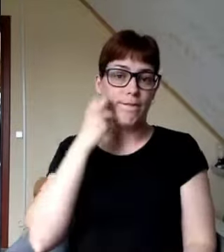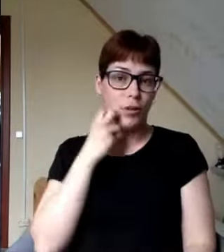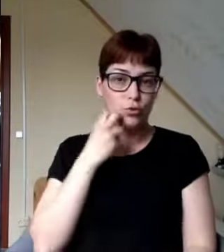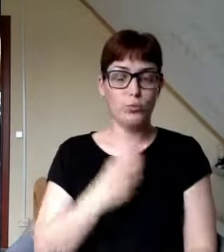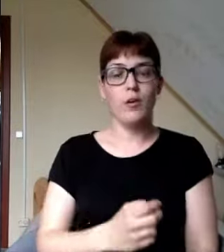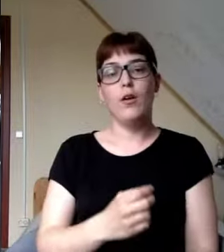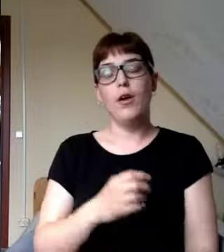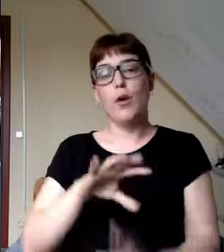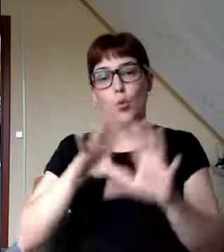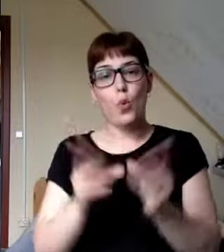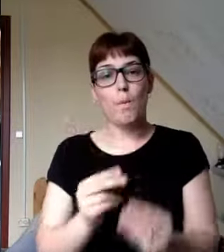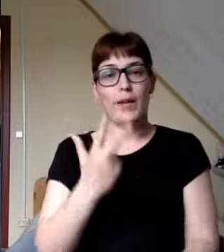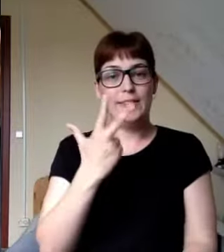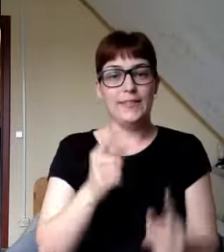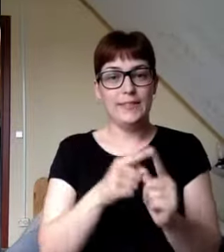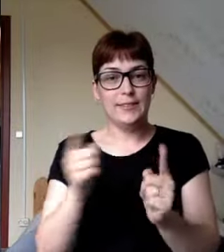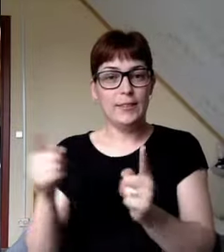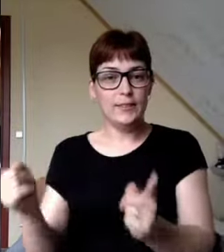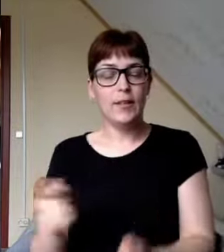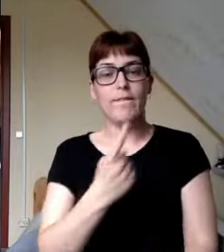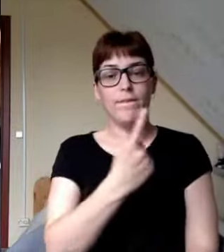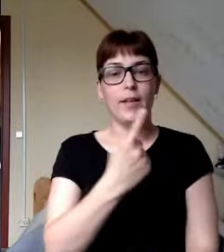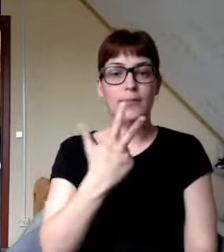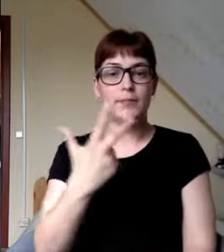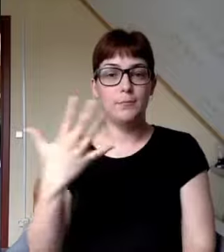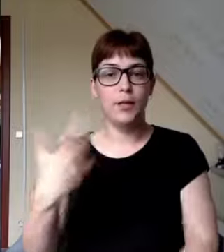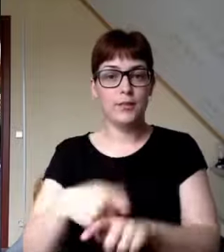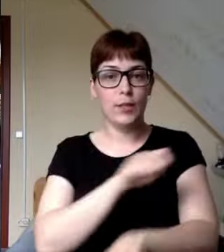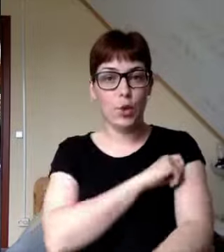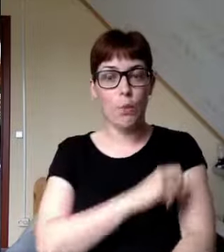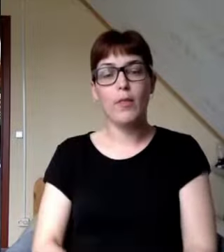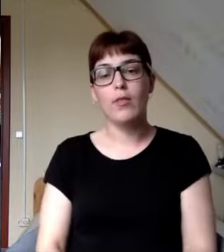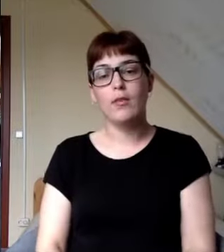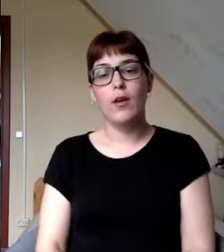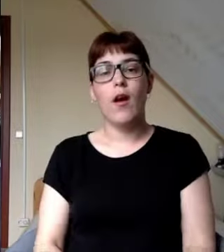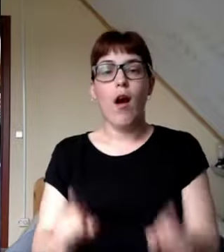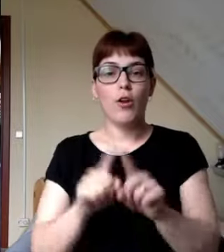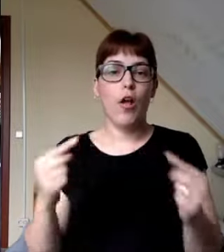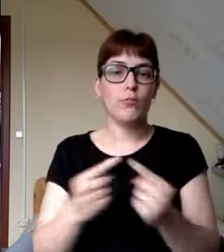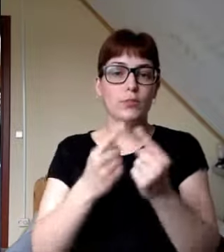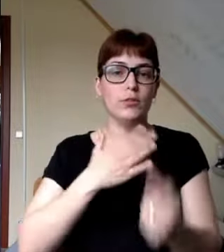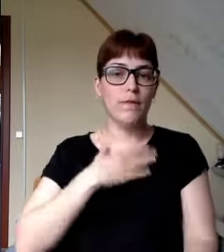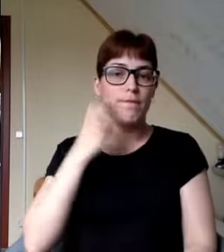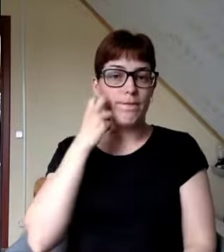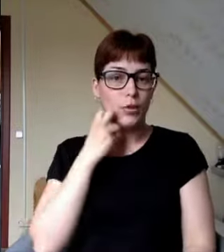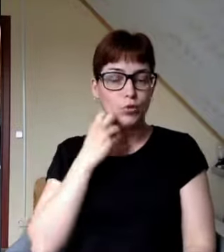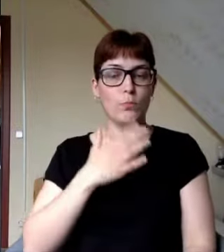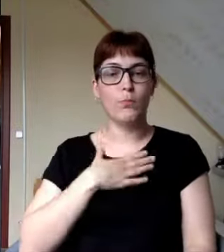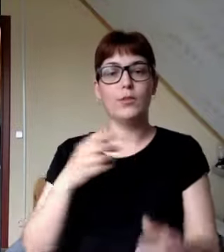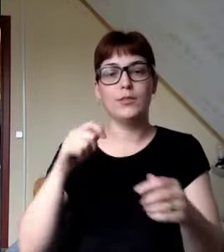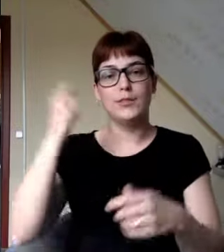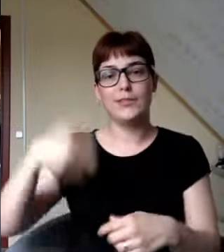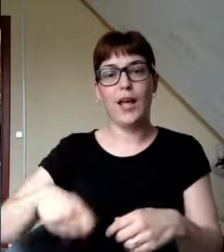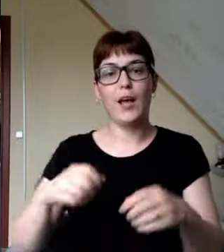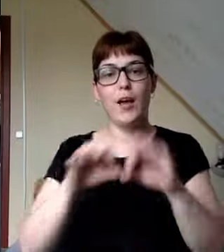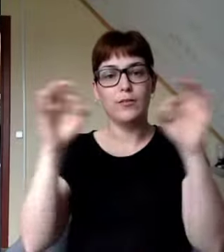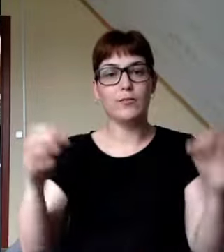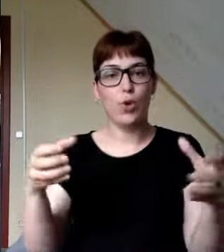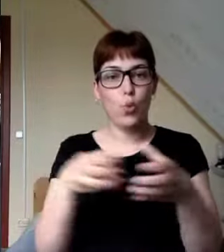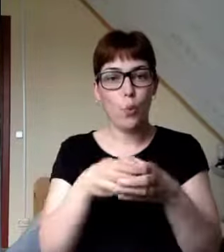pavisam tāda trīs distanci, viens kilometrs, ne trīs kilometri un pieci kilometri, un atbildstoši savam vecumam savā aizstārta grupai,